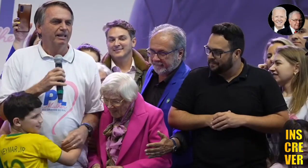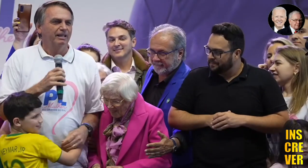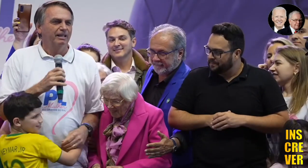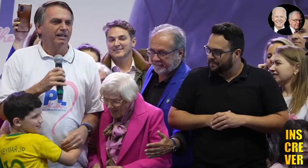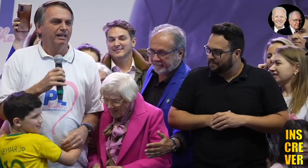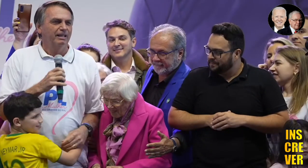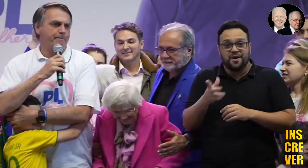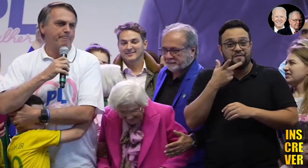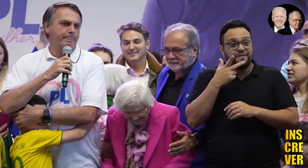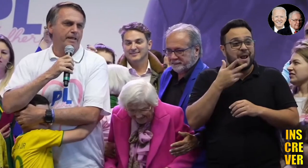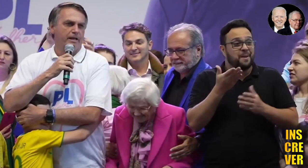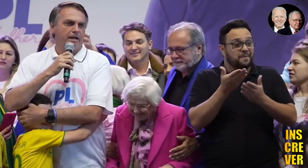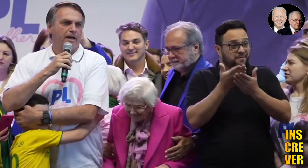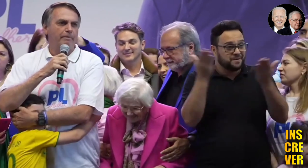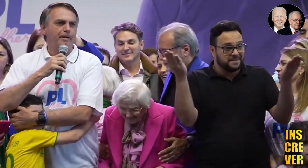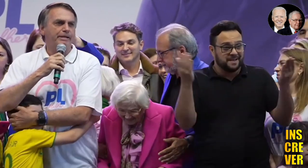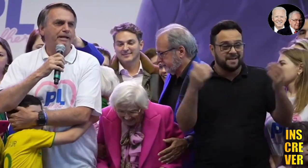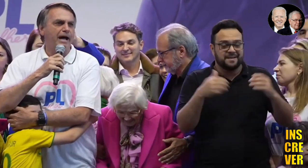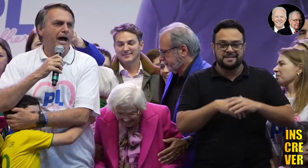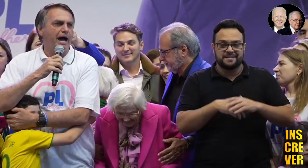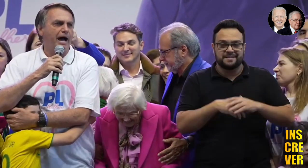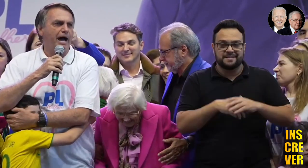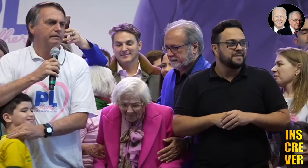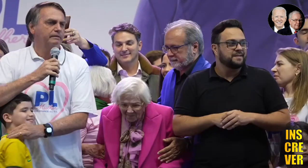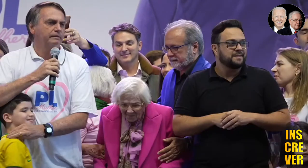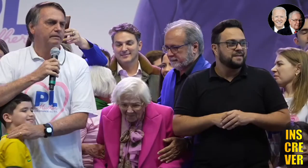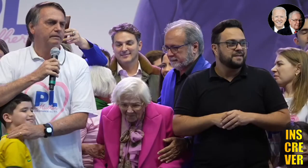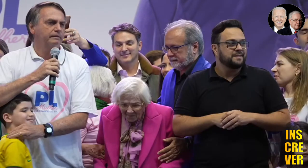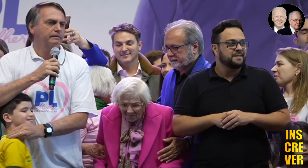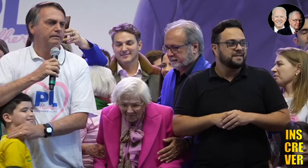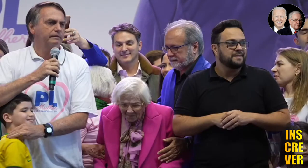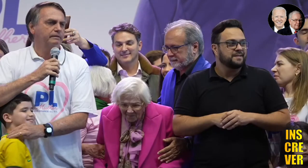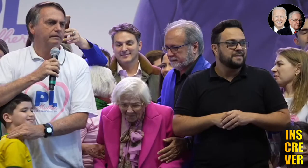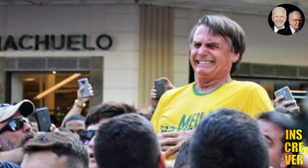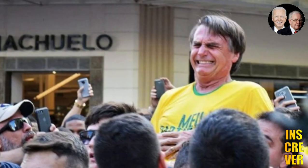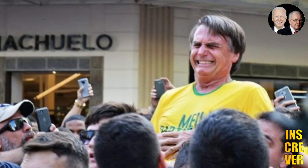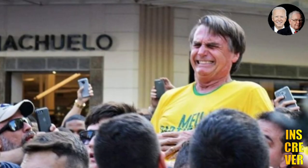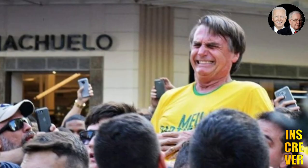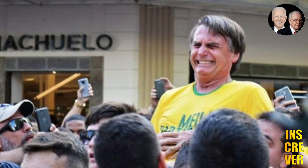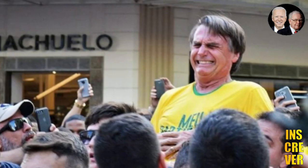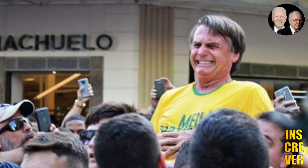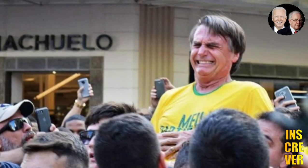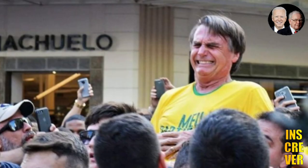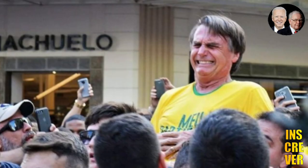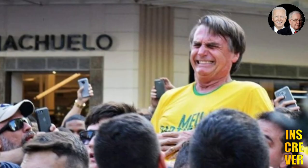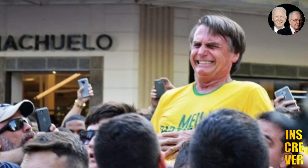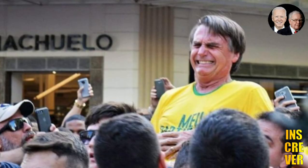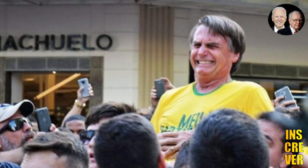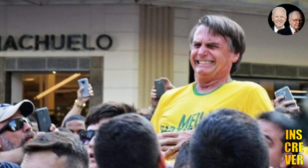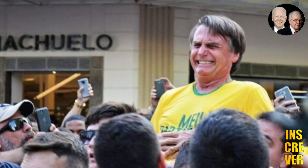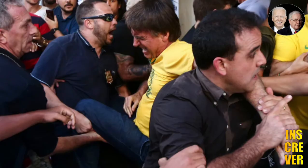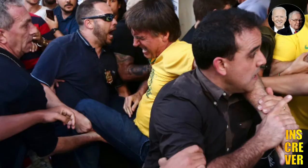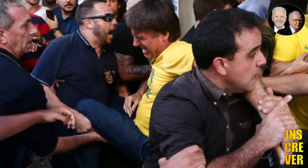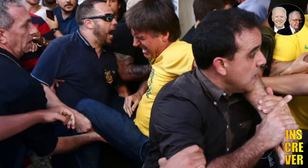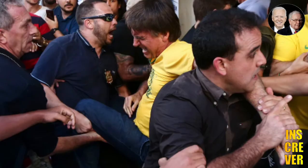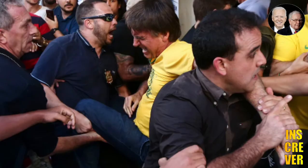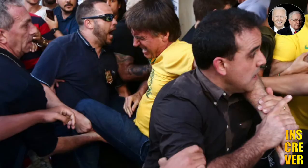Então, eu dizia a vocês, apesar de eu quase ter perdido a minha vida em